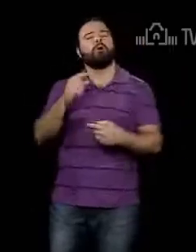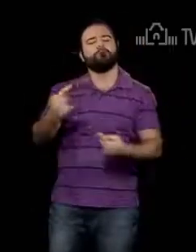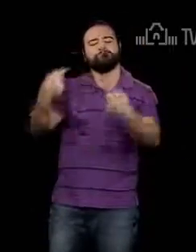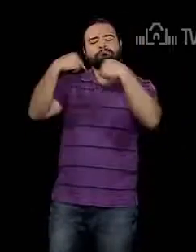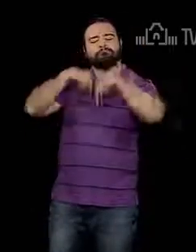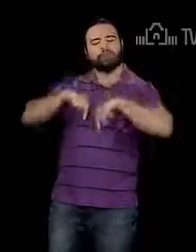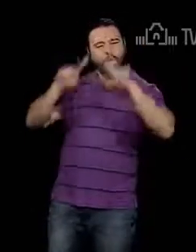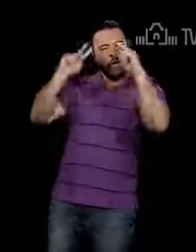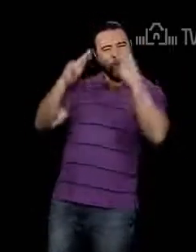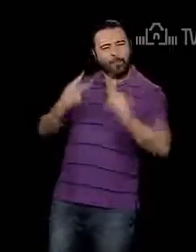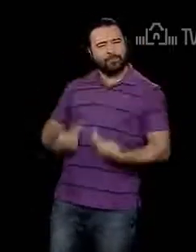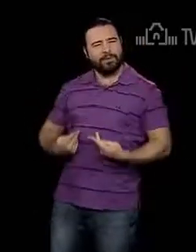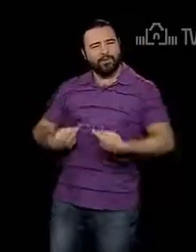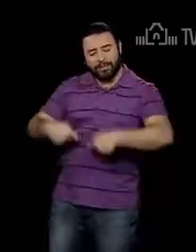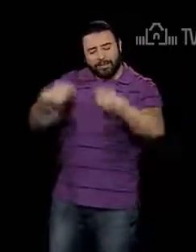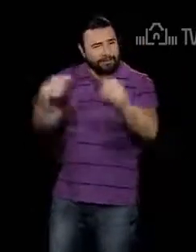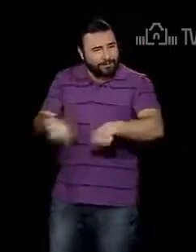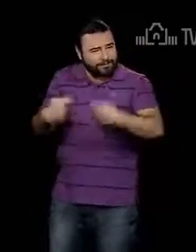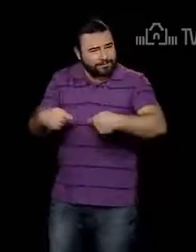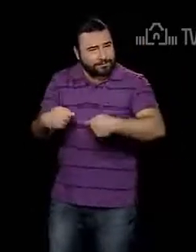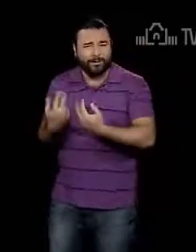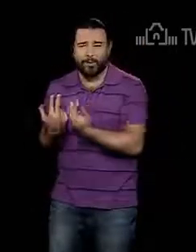necessidades humanas comuns.